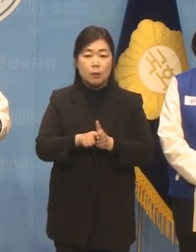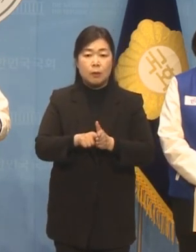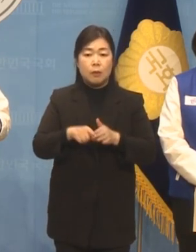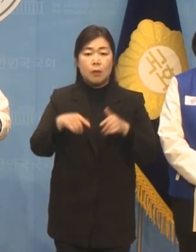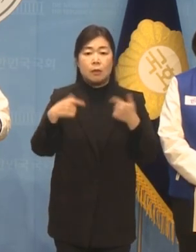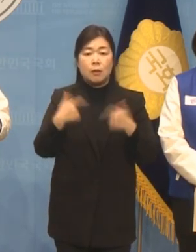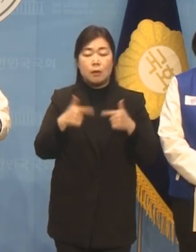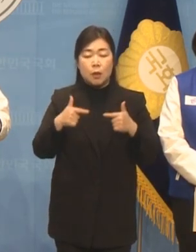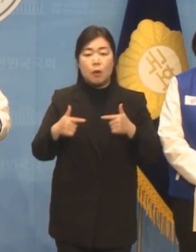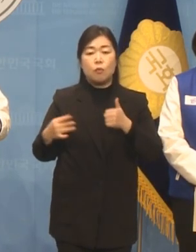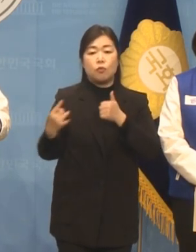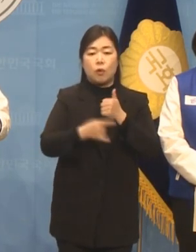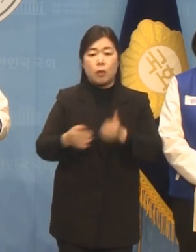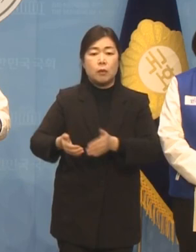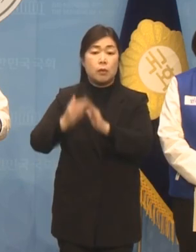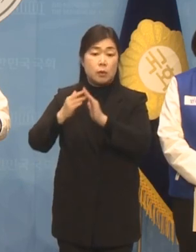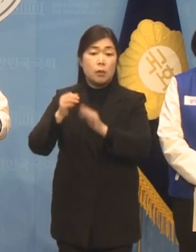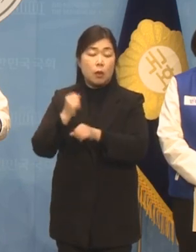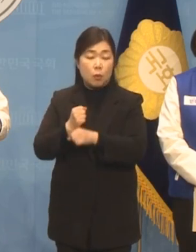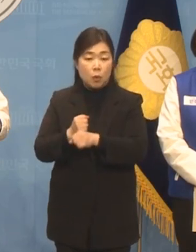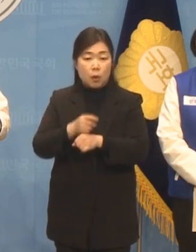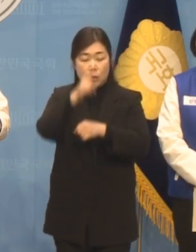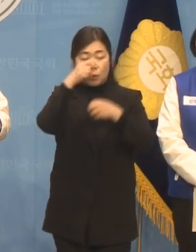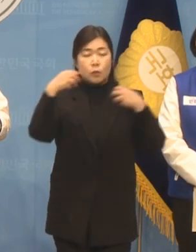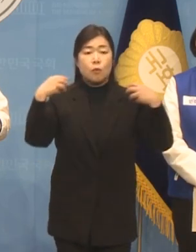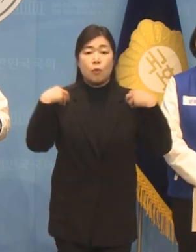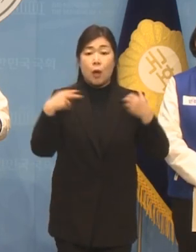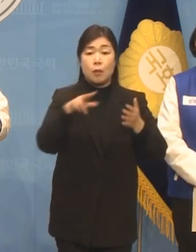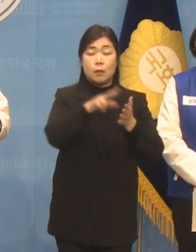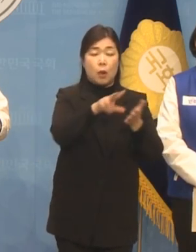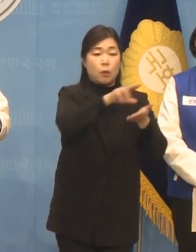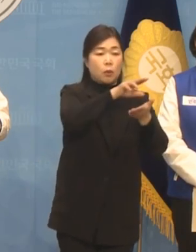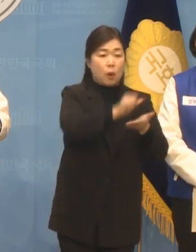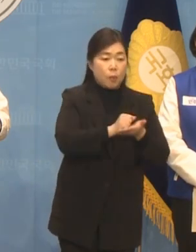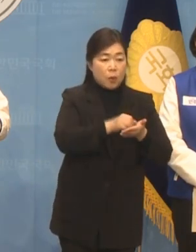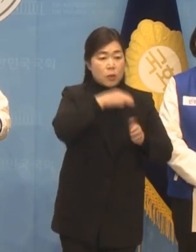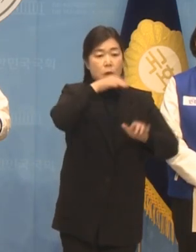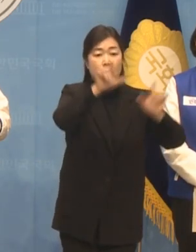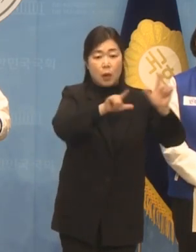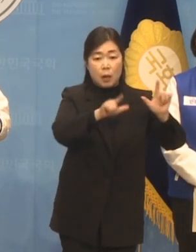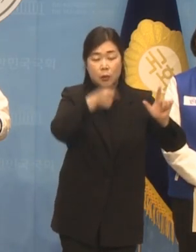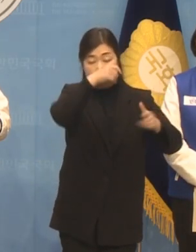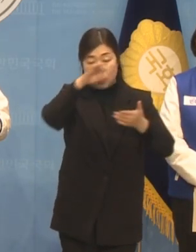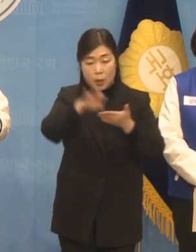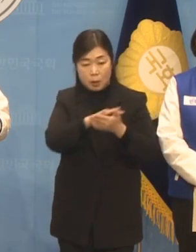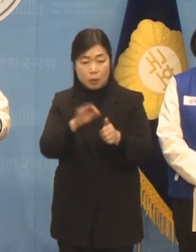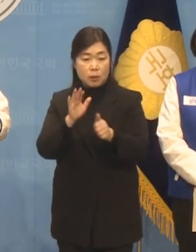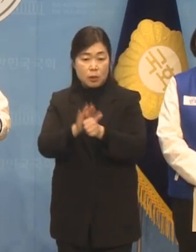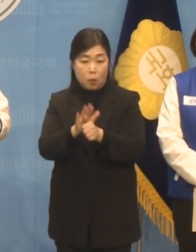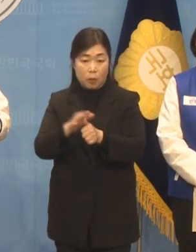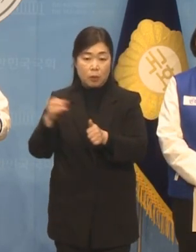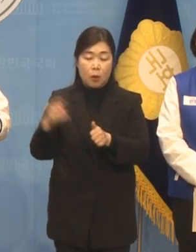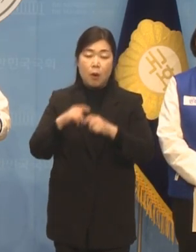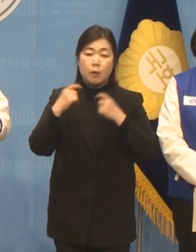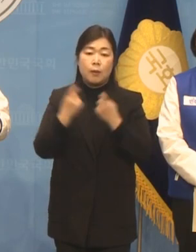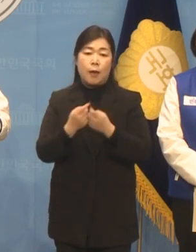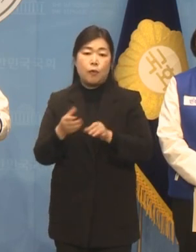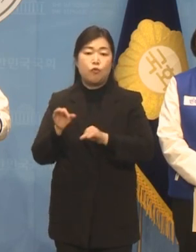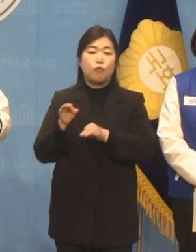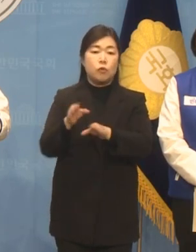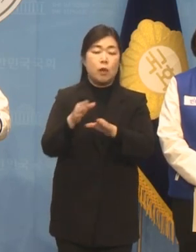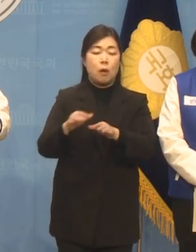설치하고 정부의 자원 확보 현황 점검 및 예산 지원, 민간 투자 활성화 지원 제도